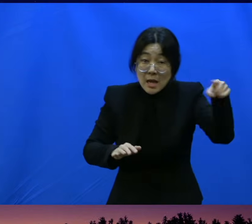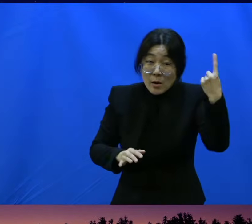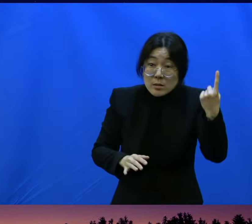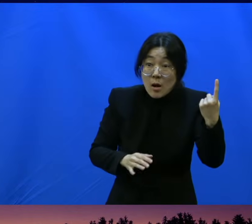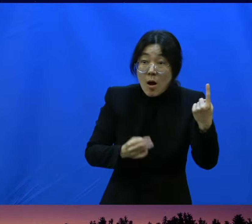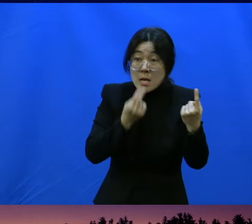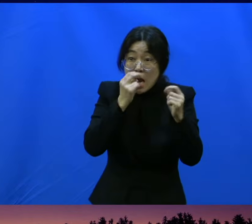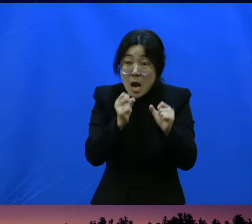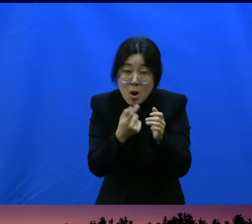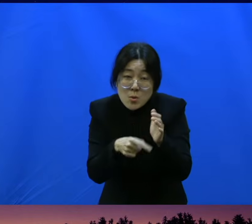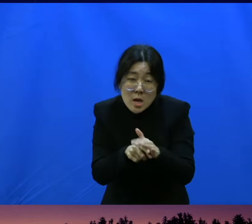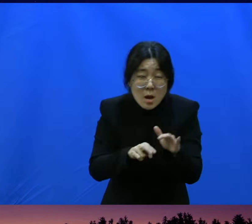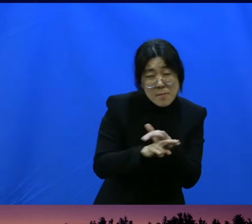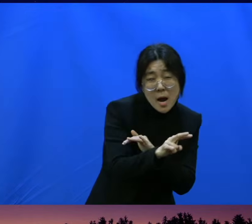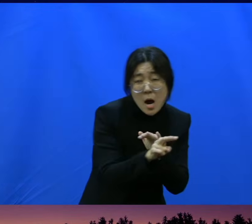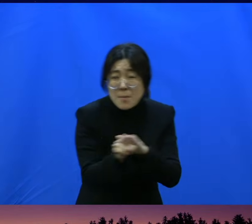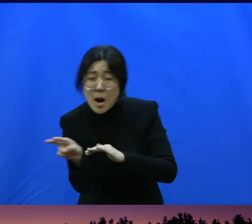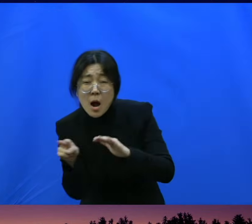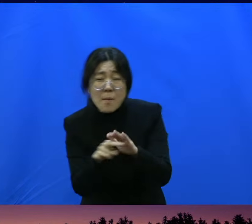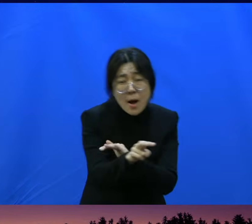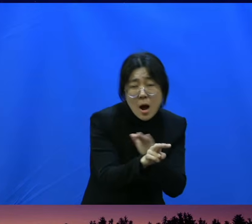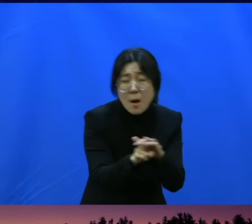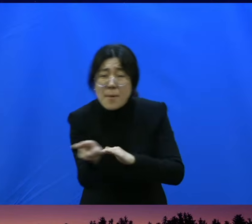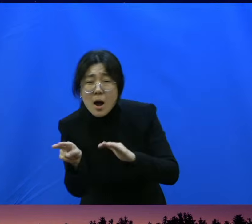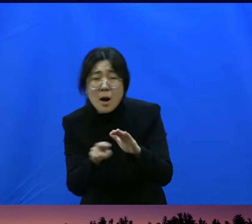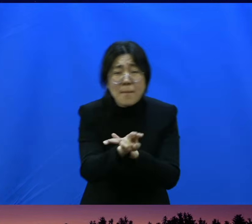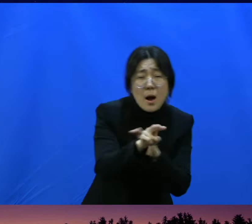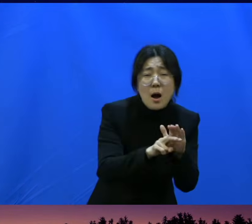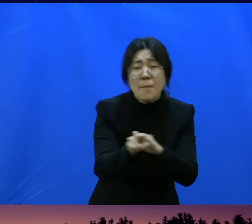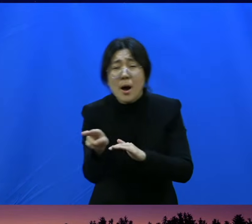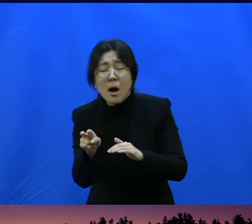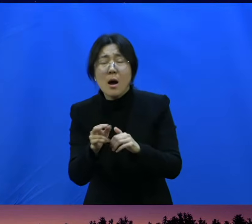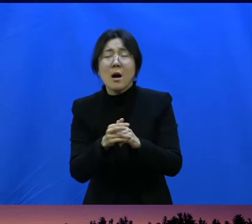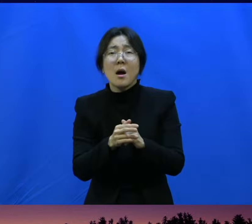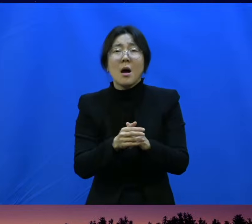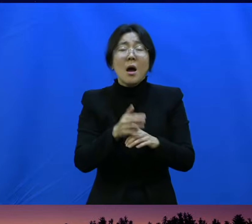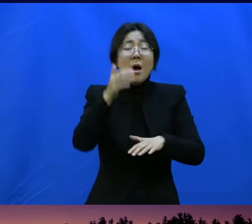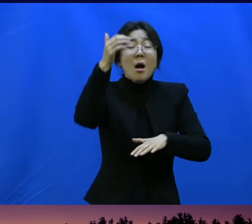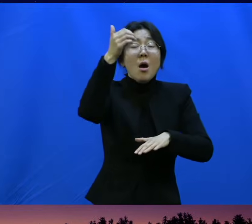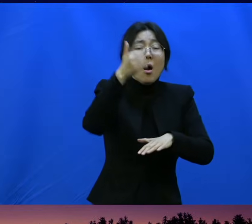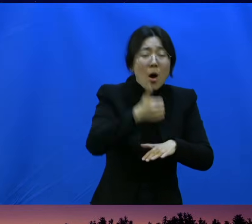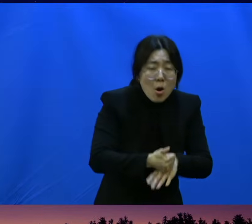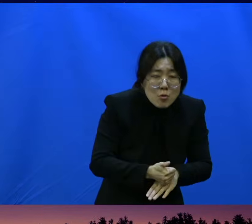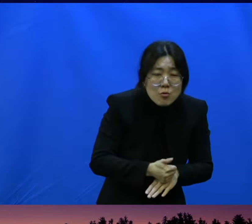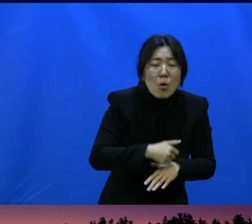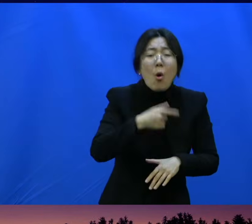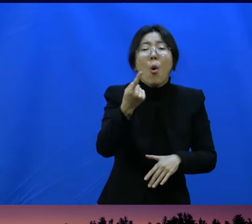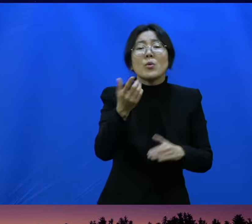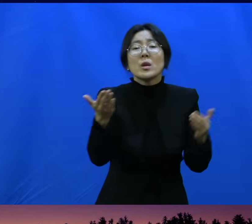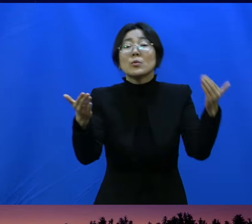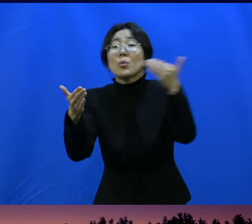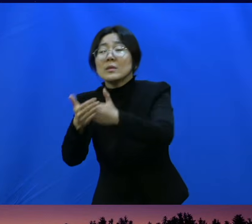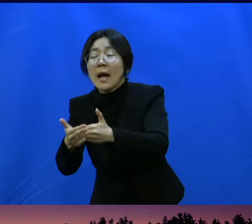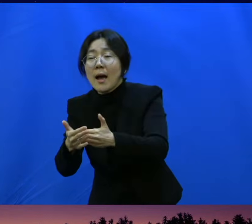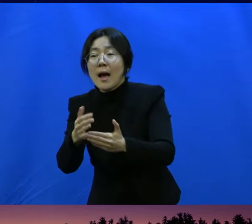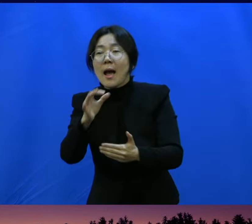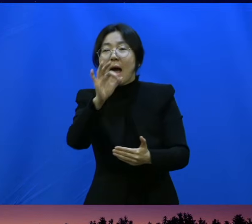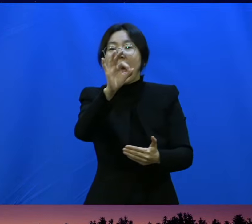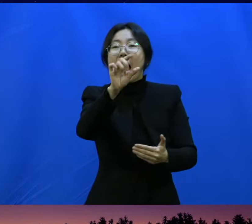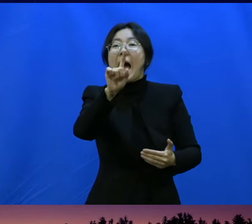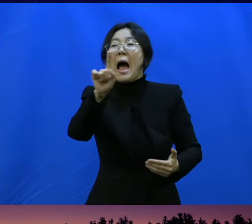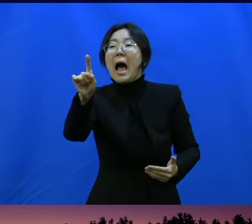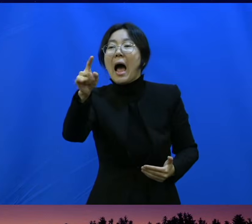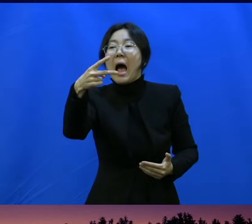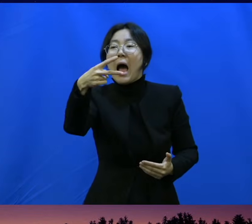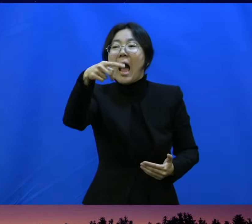자, 다윗이 9사 이상으로 살아나서 도망을 간 곳이 어디냐면, 이제 오늘 본문에 나오는 이 아둘람이라는 곳입니다. 아둘람,